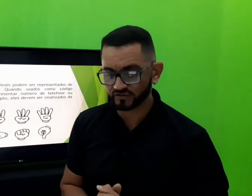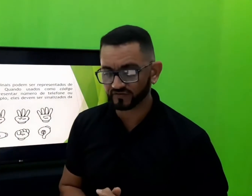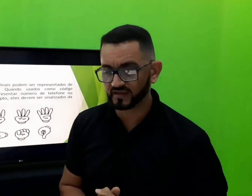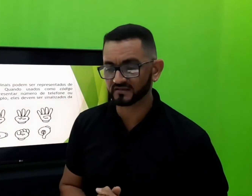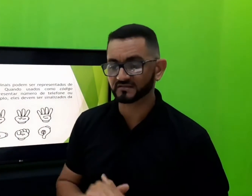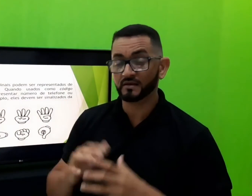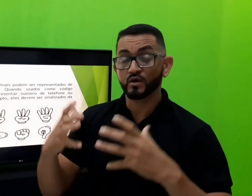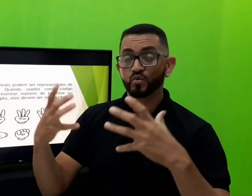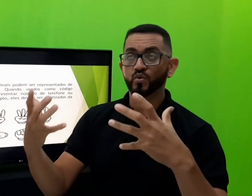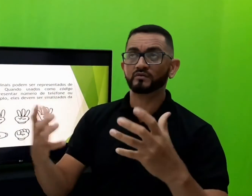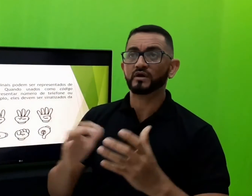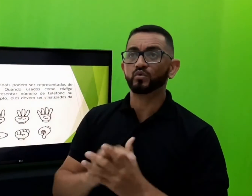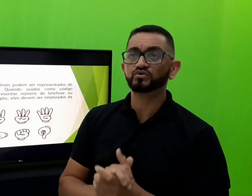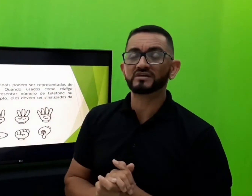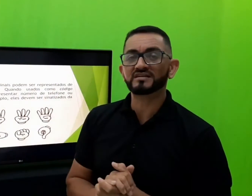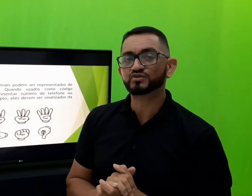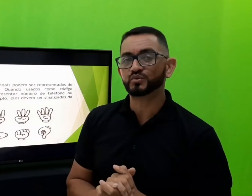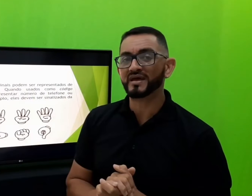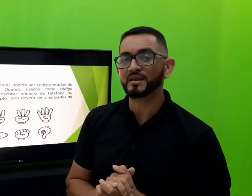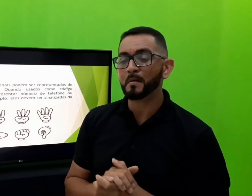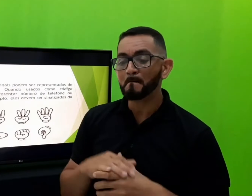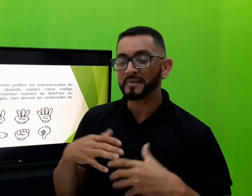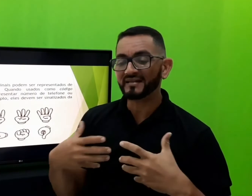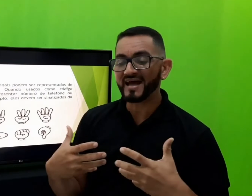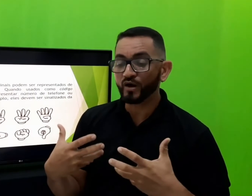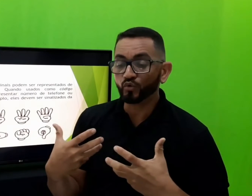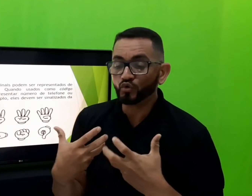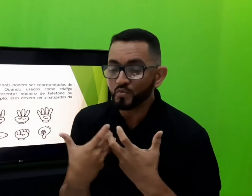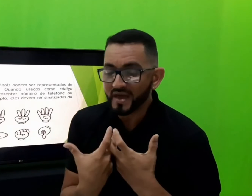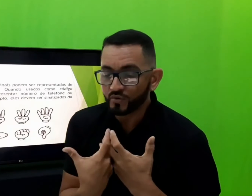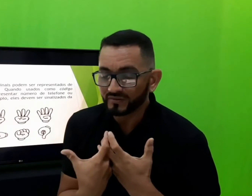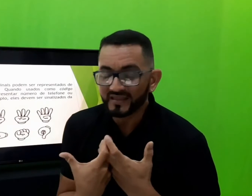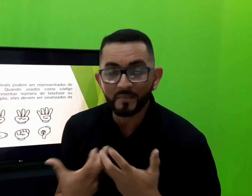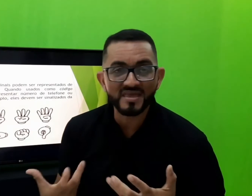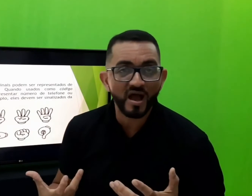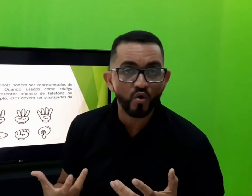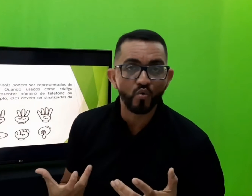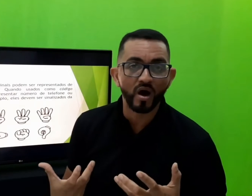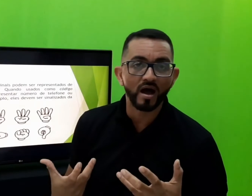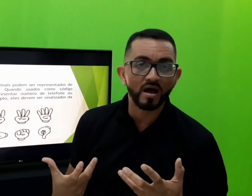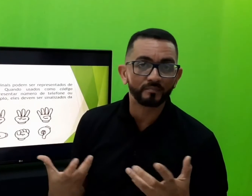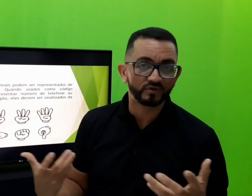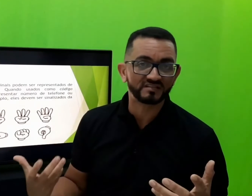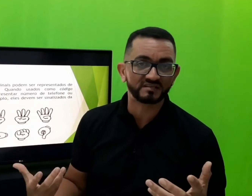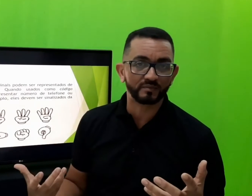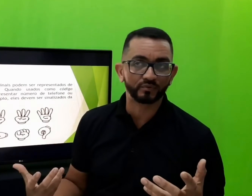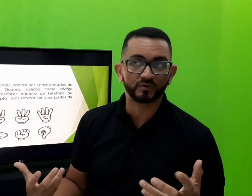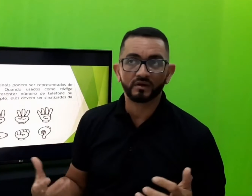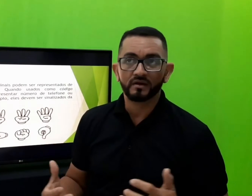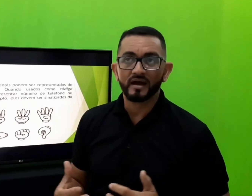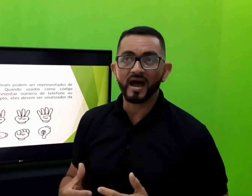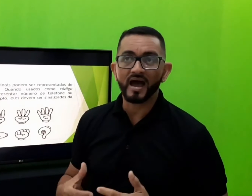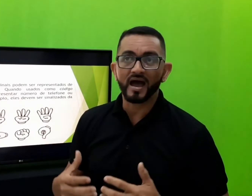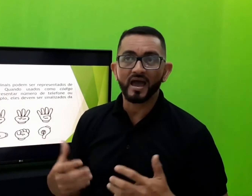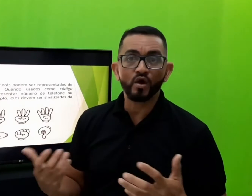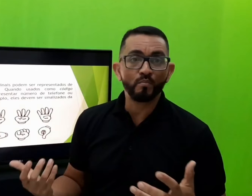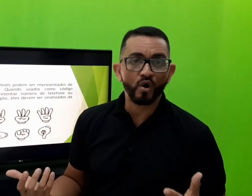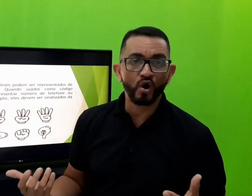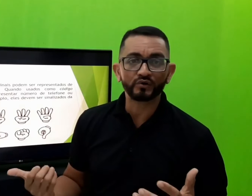representativo é esse? Quando eu utilizo ele para dar o número da minha rua, por exemplo. Eu moro na